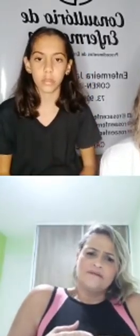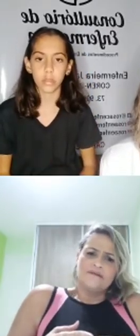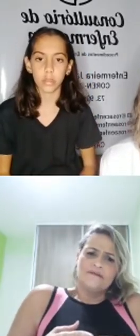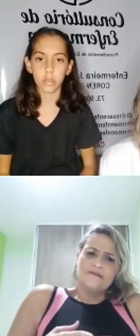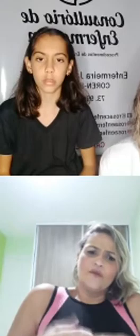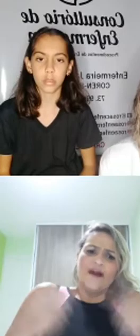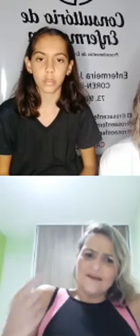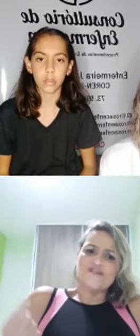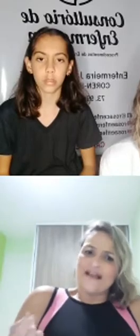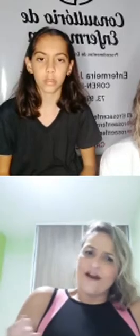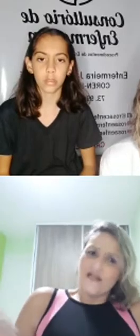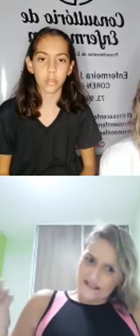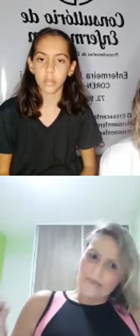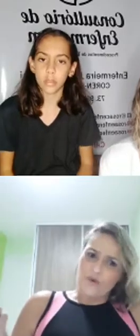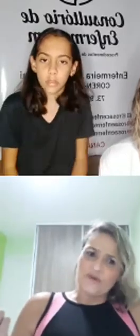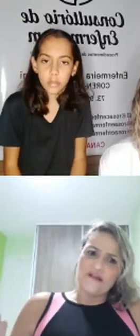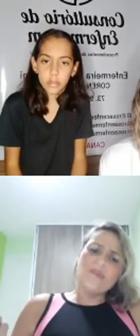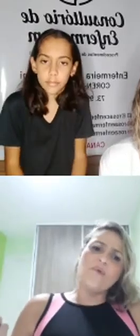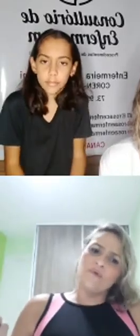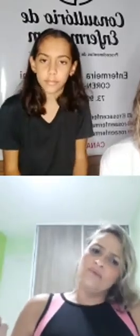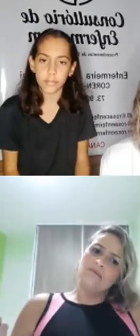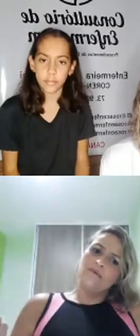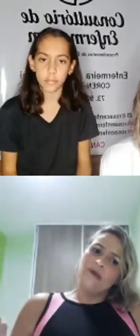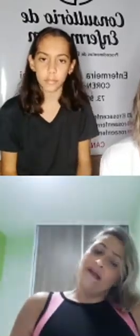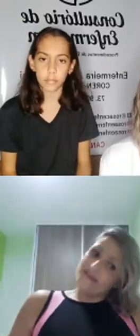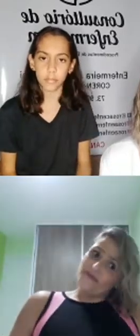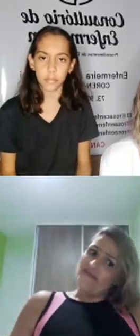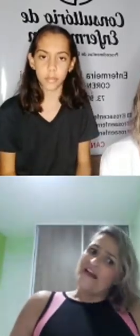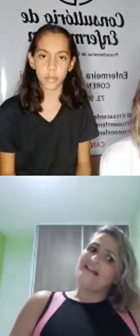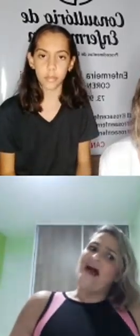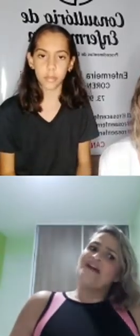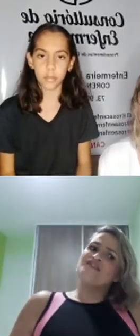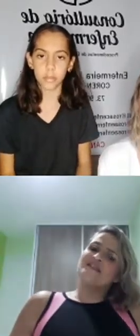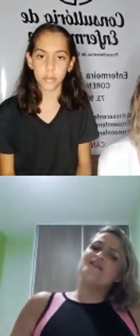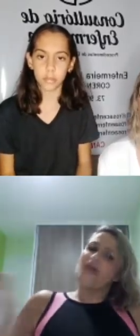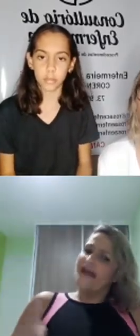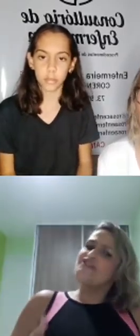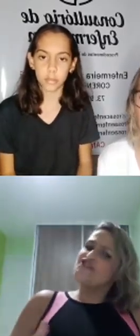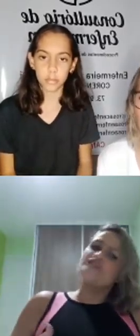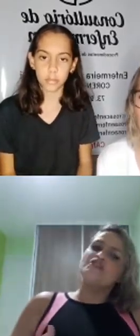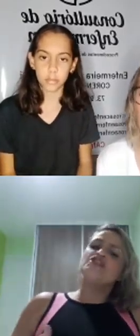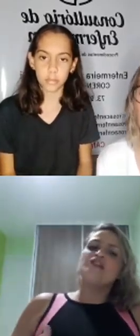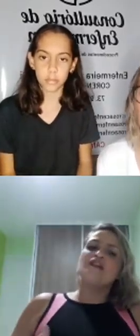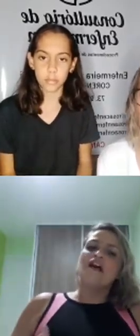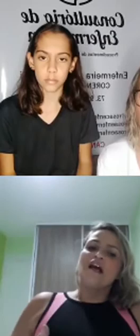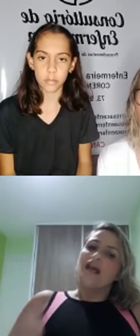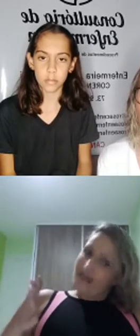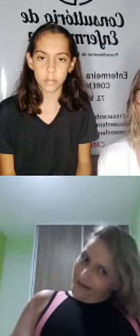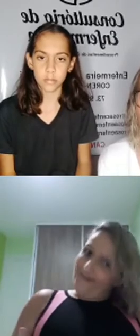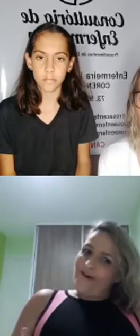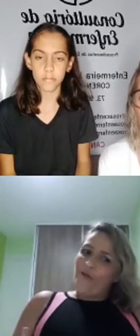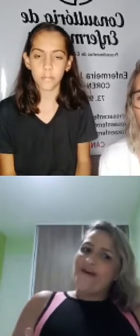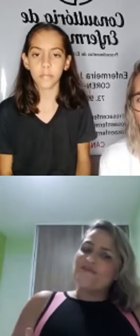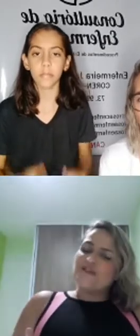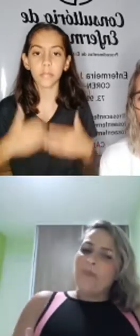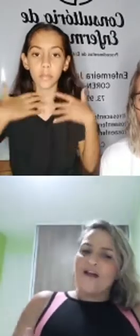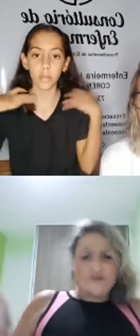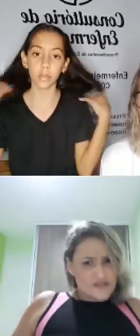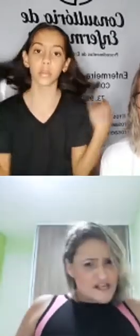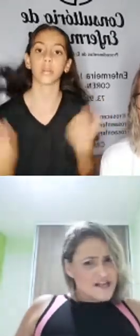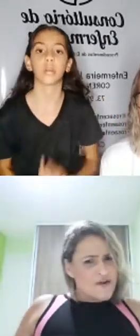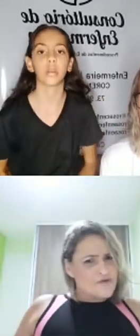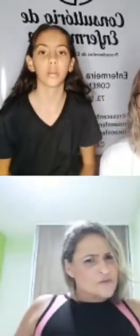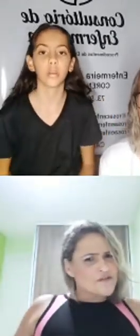Oxente, não éramos heróis até pouco tempo? Então, na verdade, se não querem dividir o mesmo